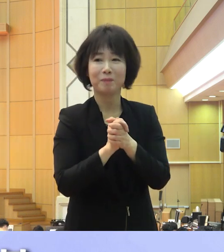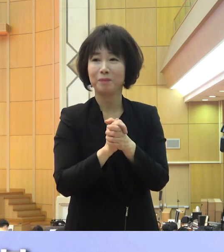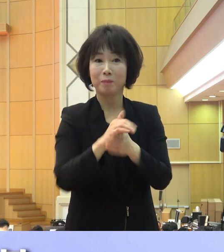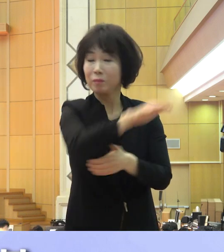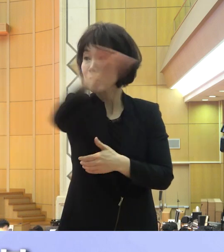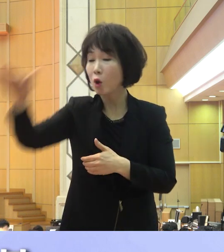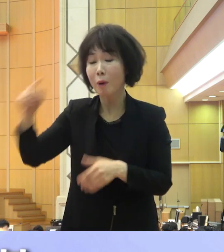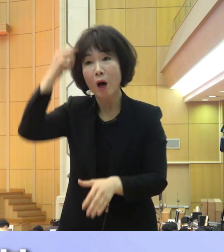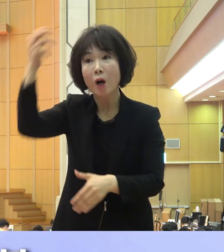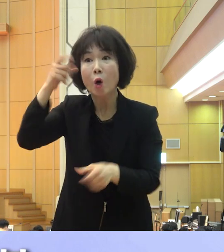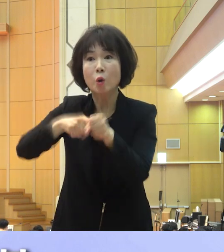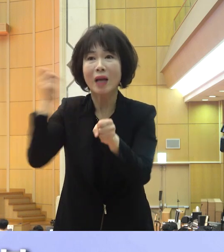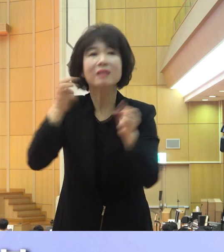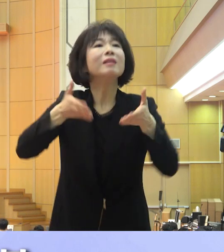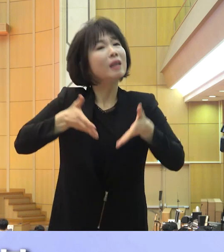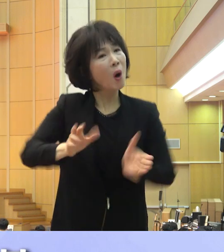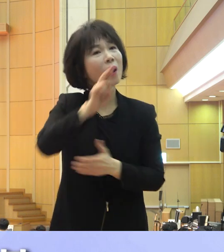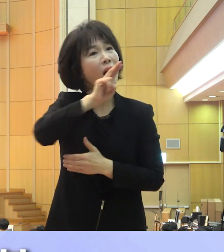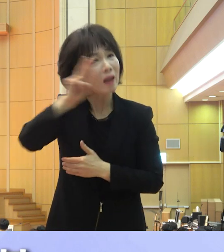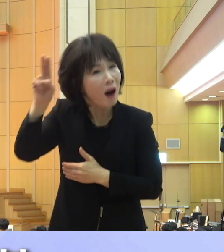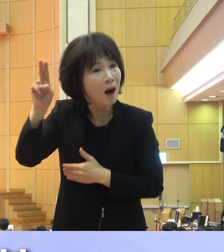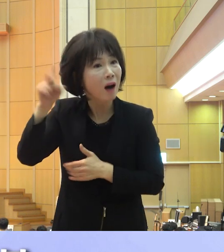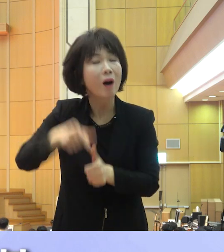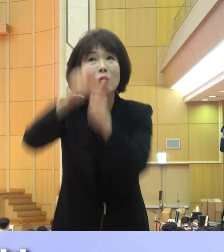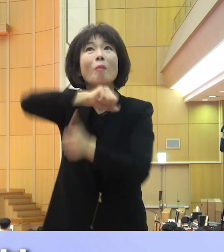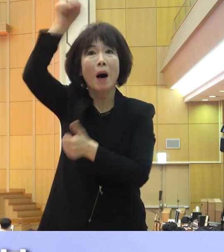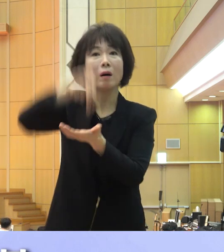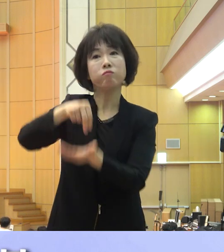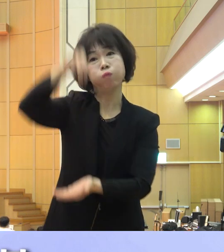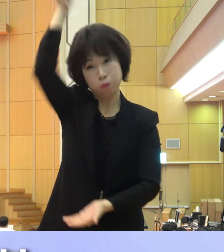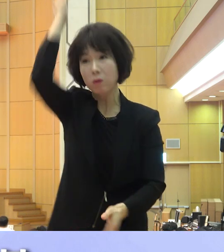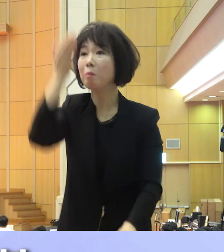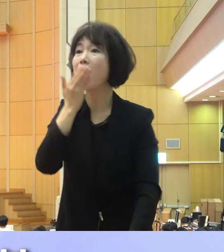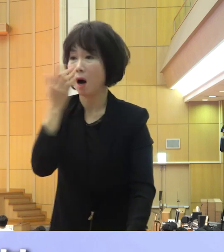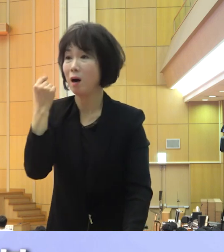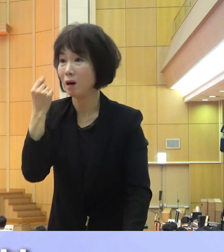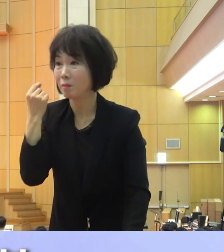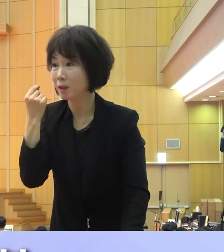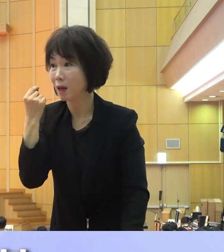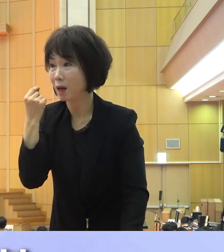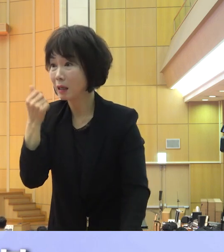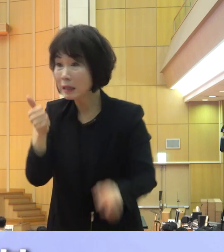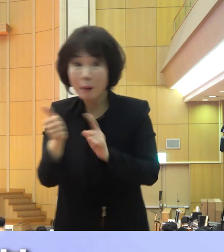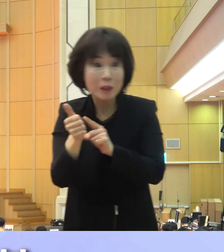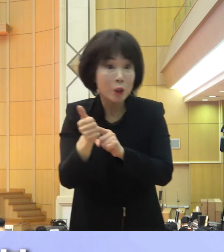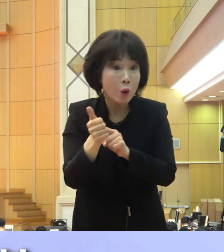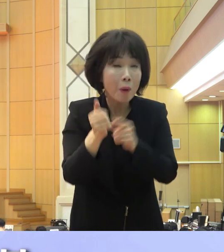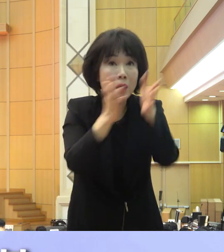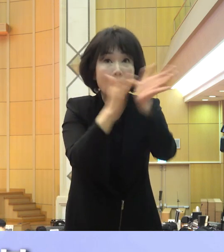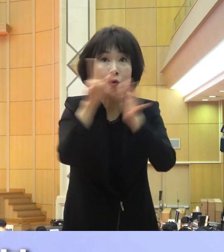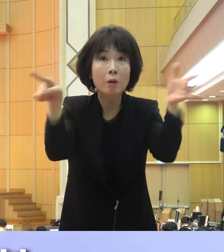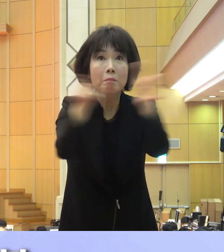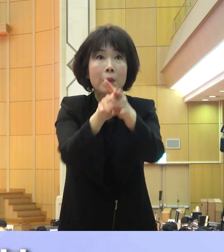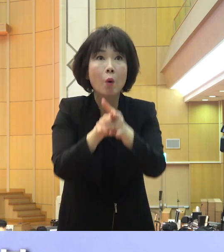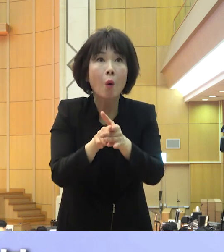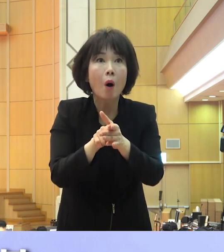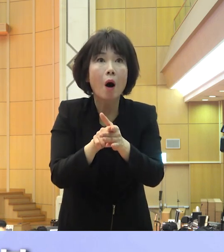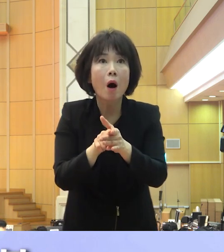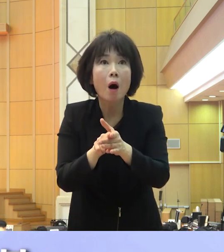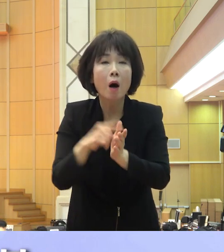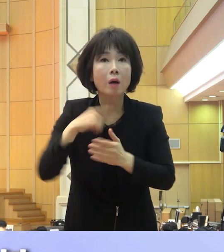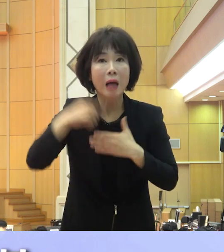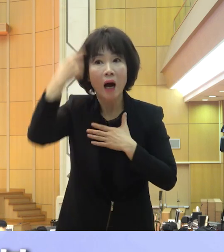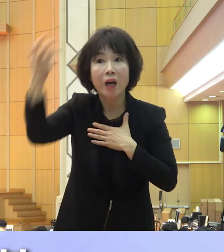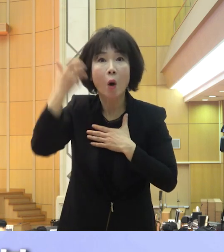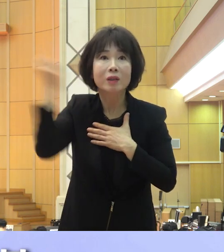이렇게 영적으로 거듭나야 돼요. 그러니까 니고데모가 예수님을 믿고 영적으로